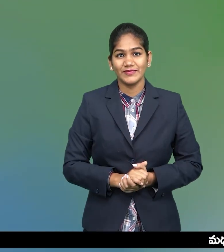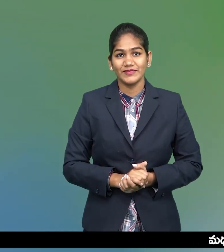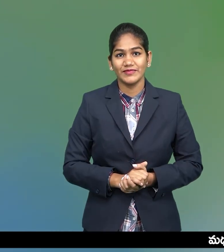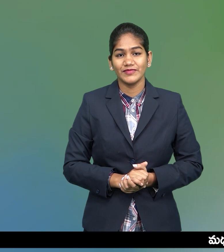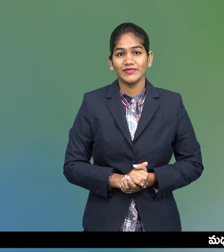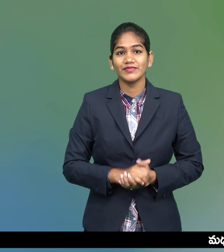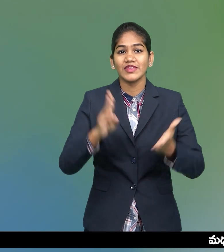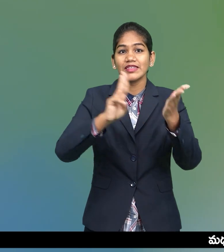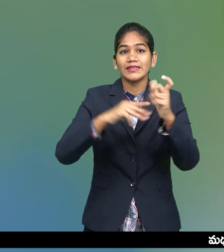మధ్యధరా సముద్రం.